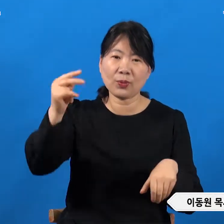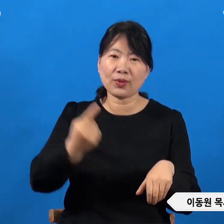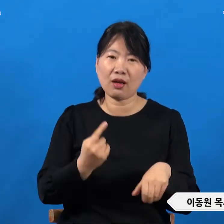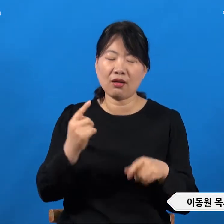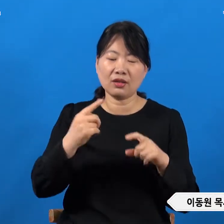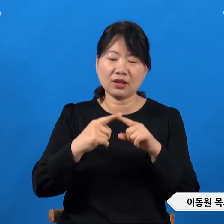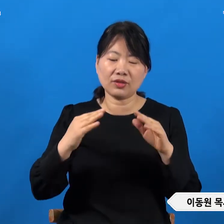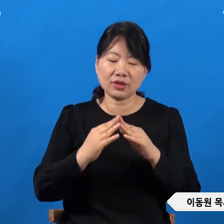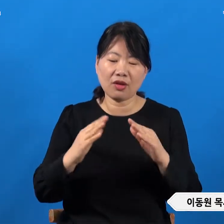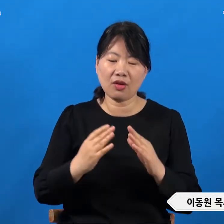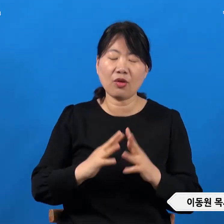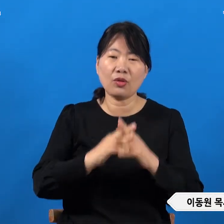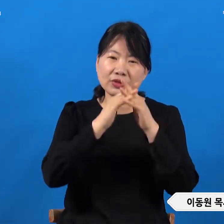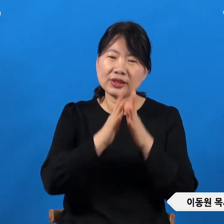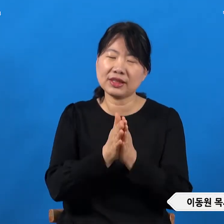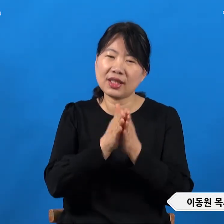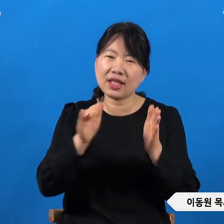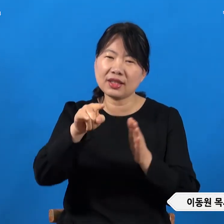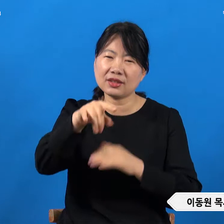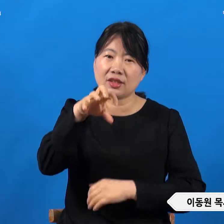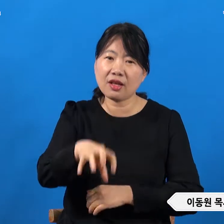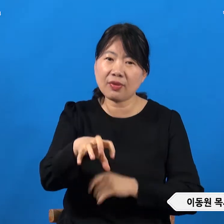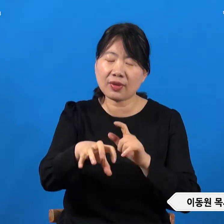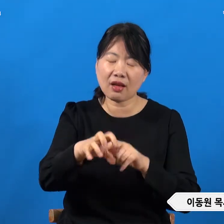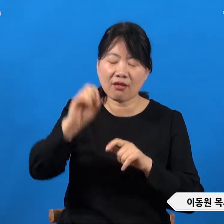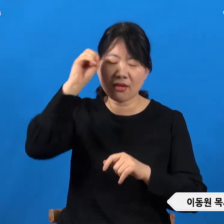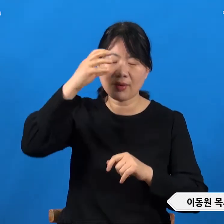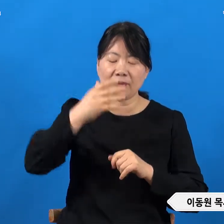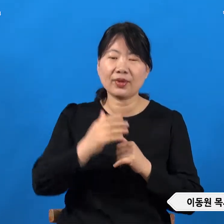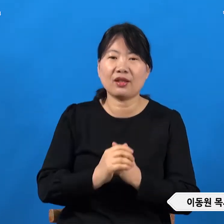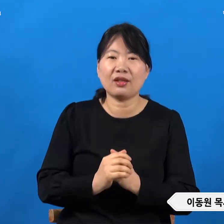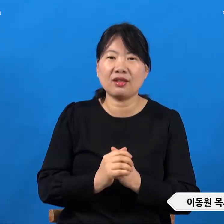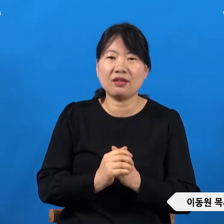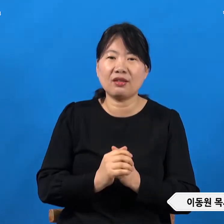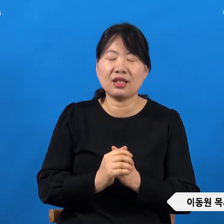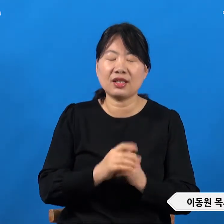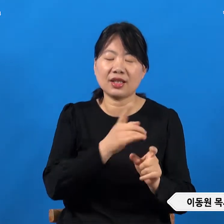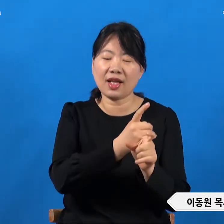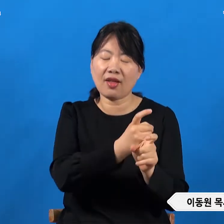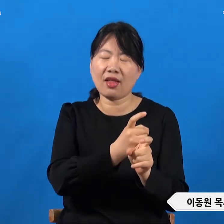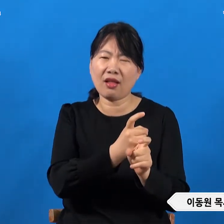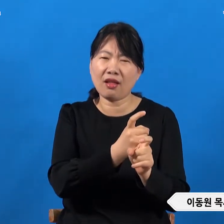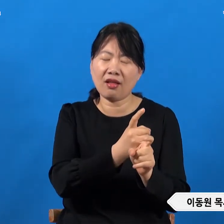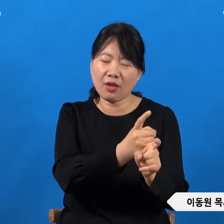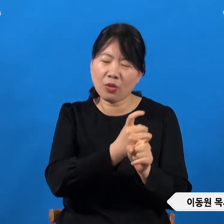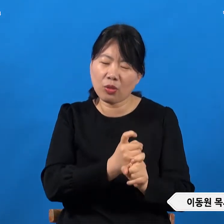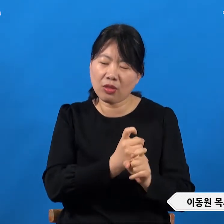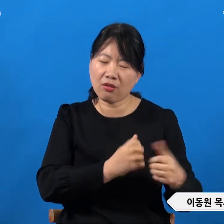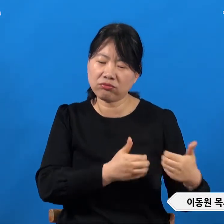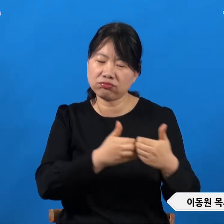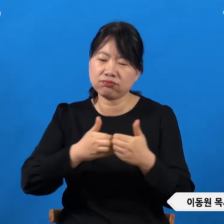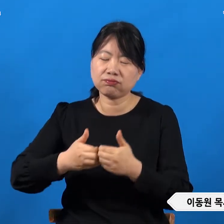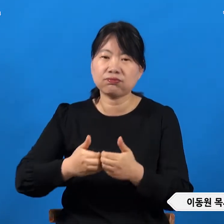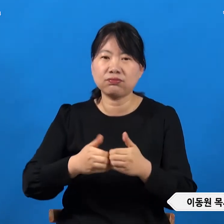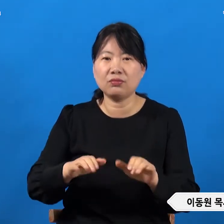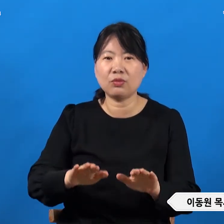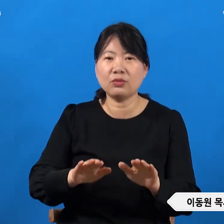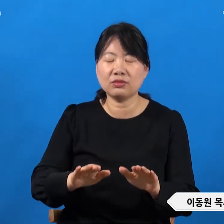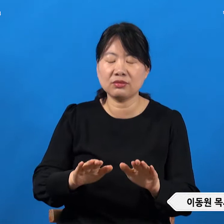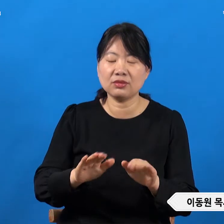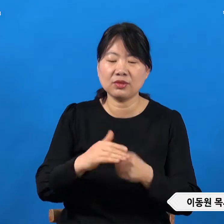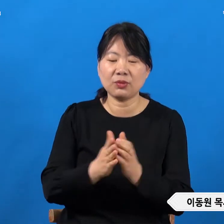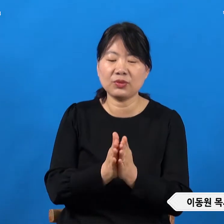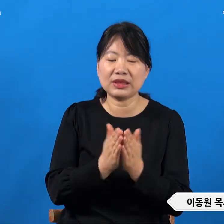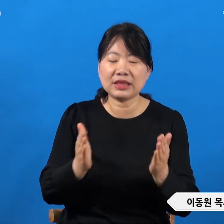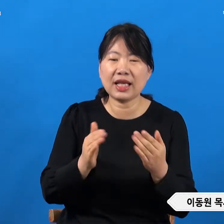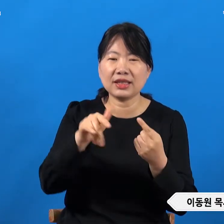성전 건축을 시작한 그 현장에 갑자기 대적들이 등장합니다. 오늘 본문